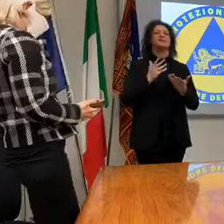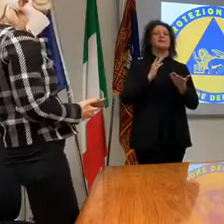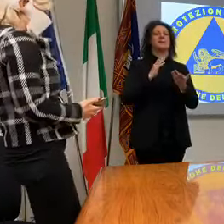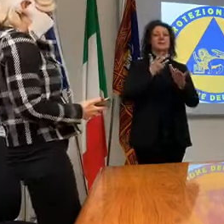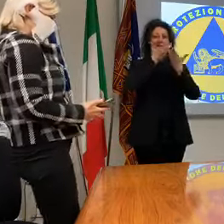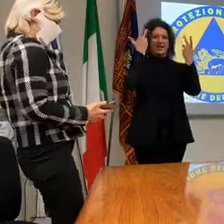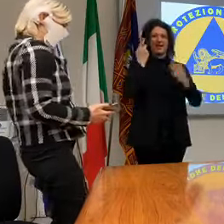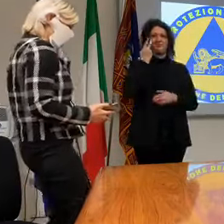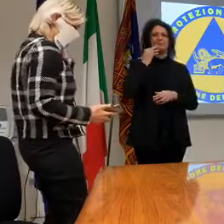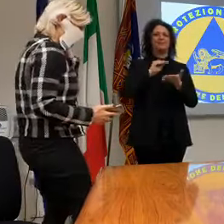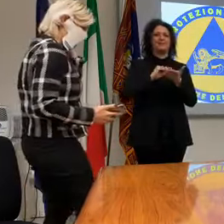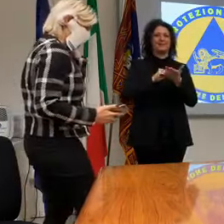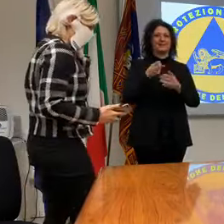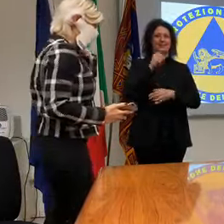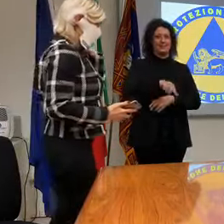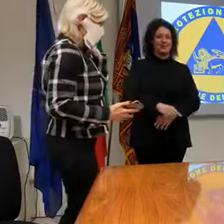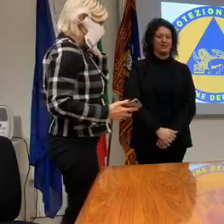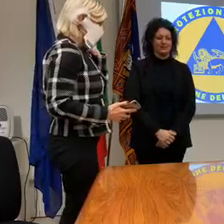Grazie. Grazie. Grazie.